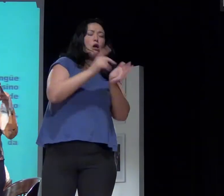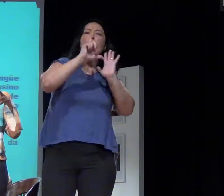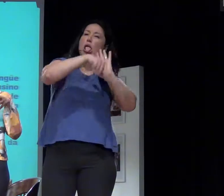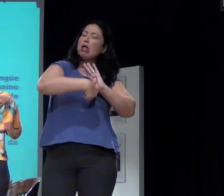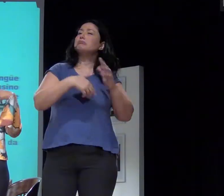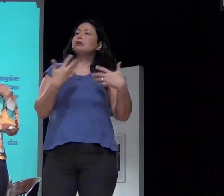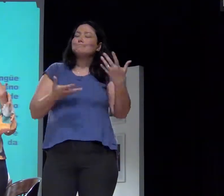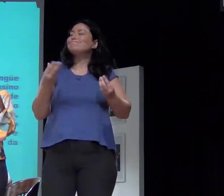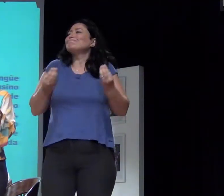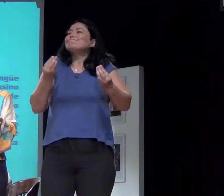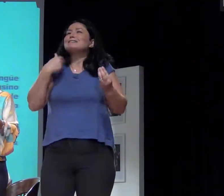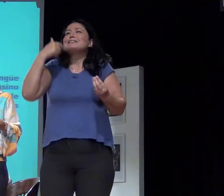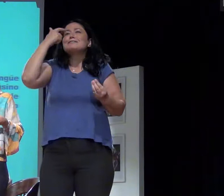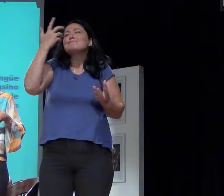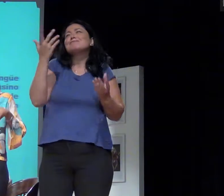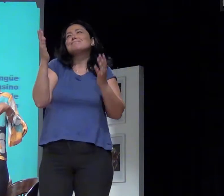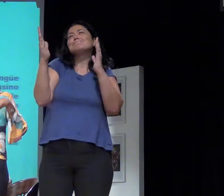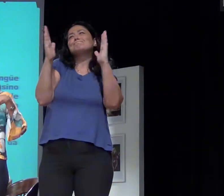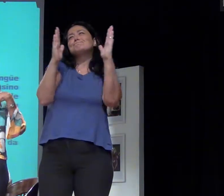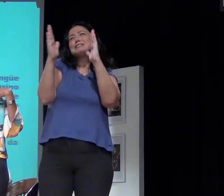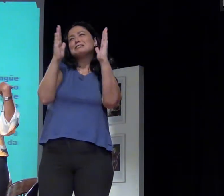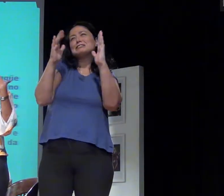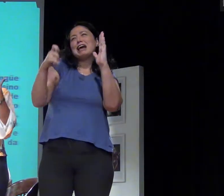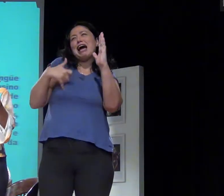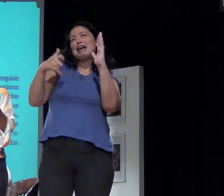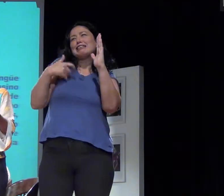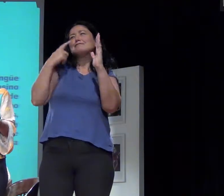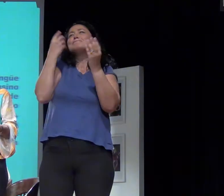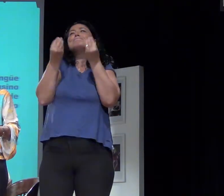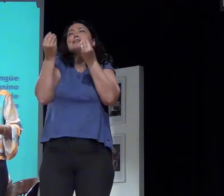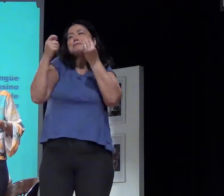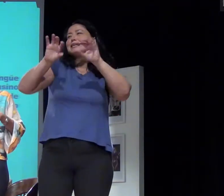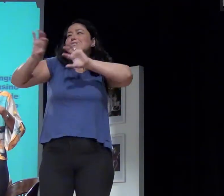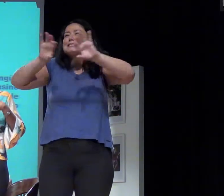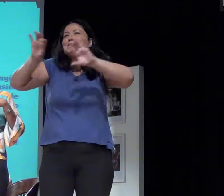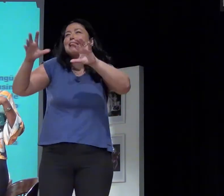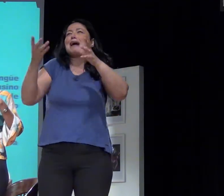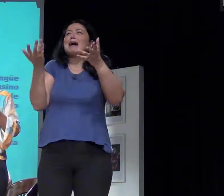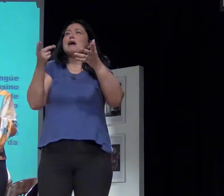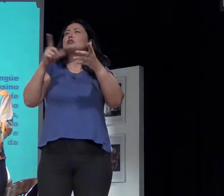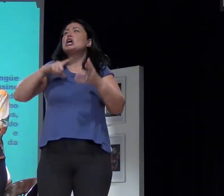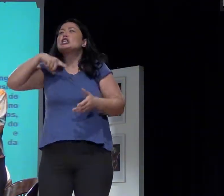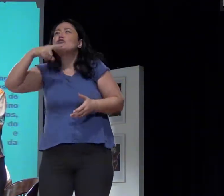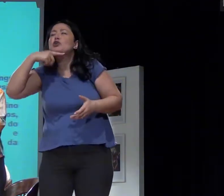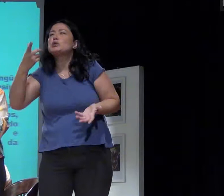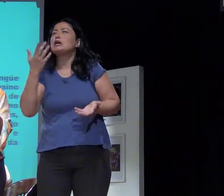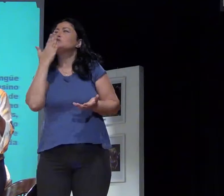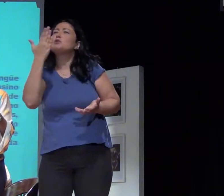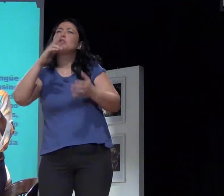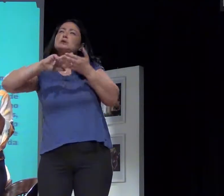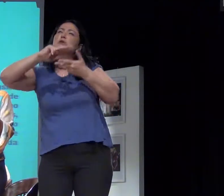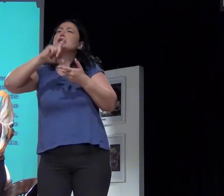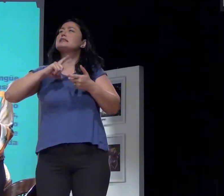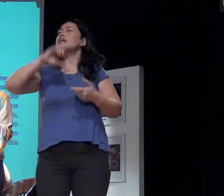alunos com relação às faixas etárias, aos tipos de dificuldades, com relação aos tipos de